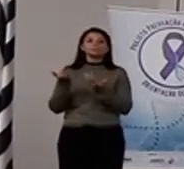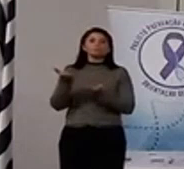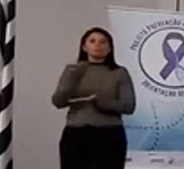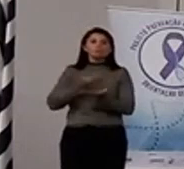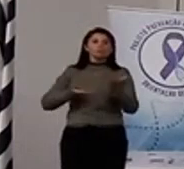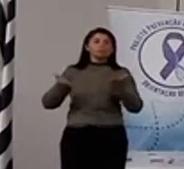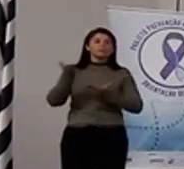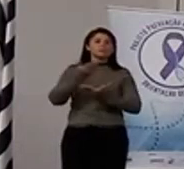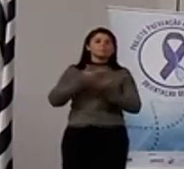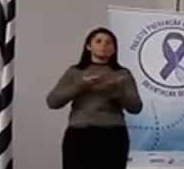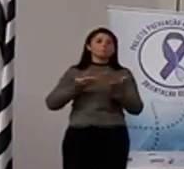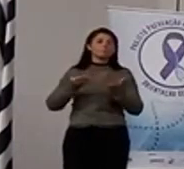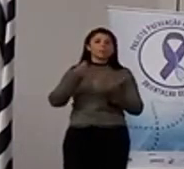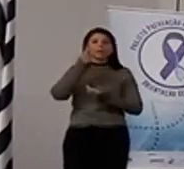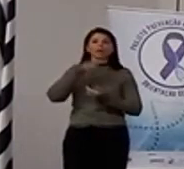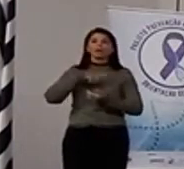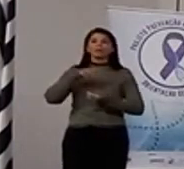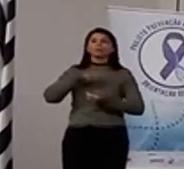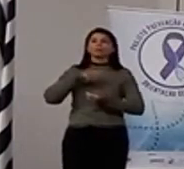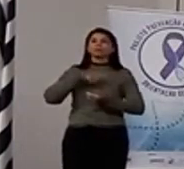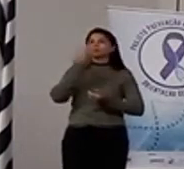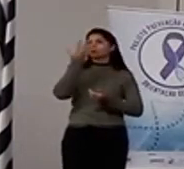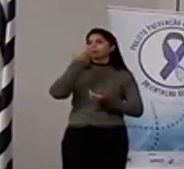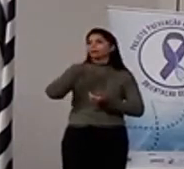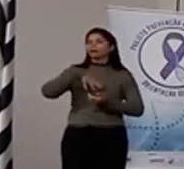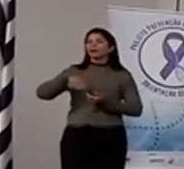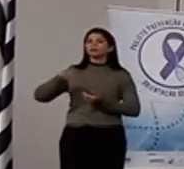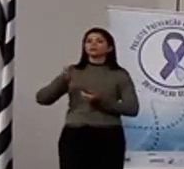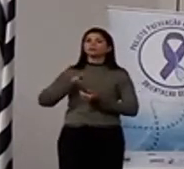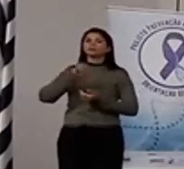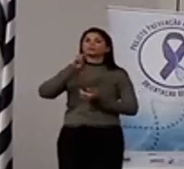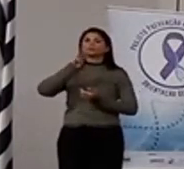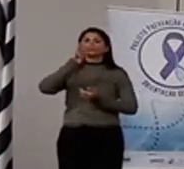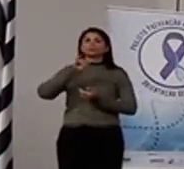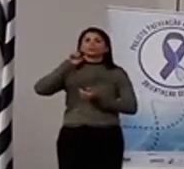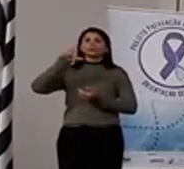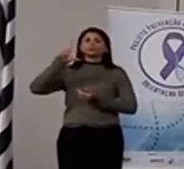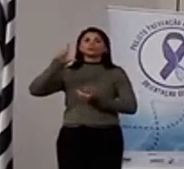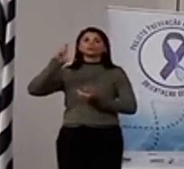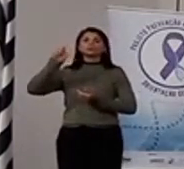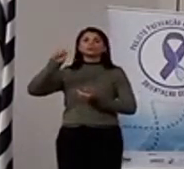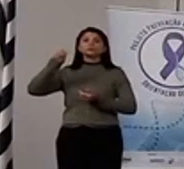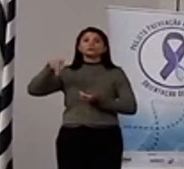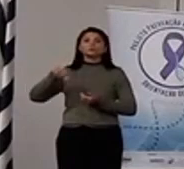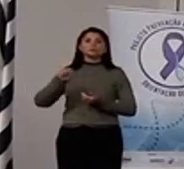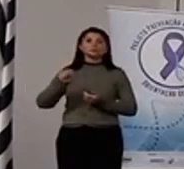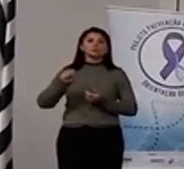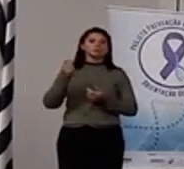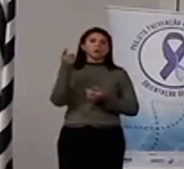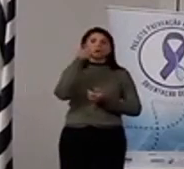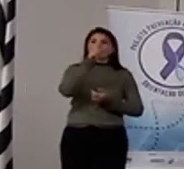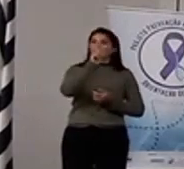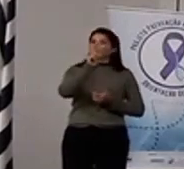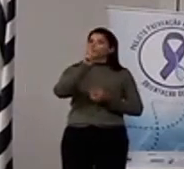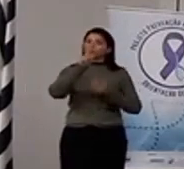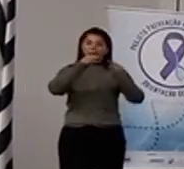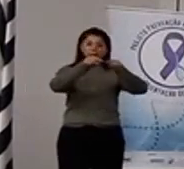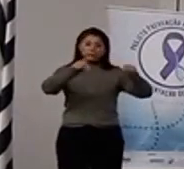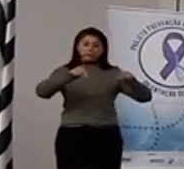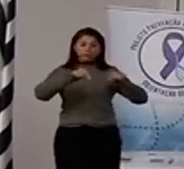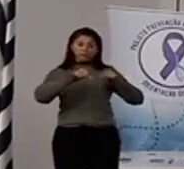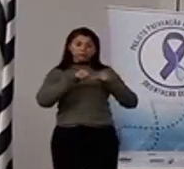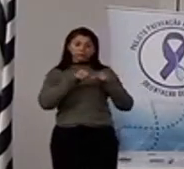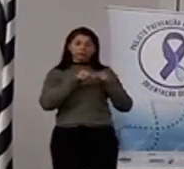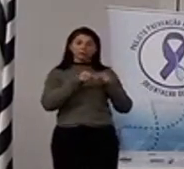algumas crianças com síndrome de Williams, que podem ter características autistas, eles não conseguem ficar na mesma sala de uma criança com síndrome de Down